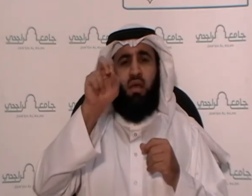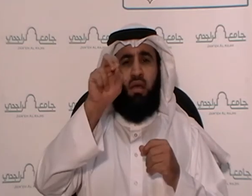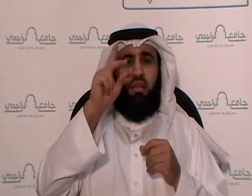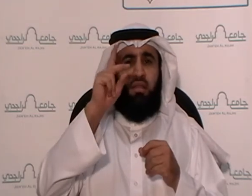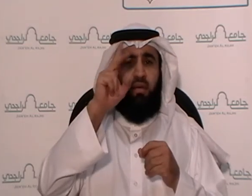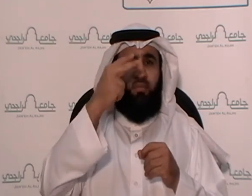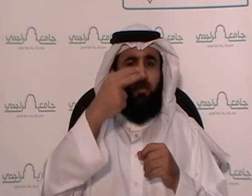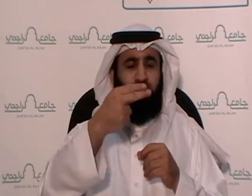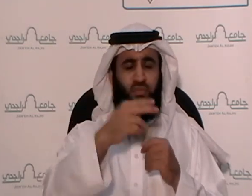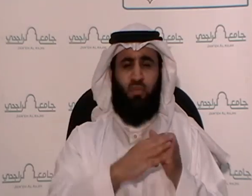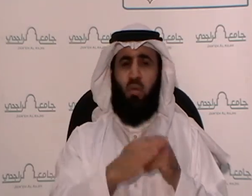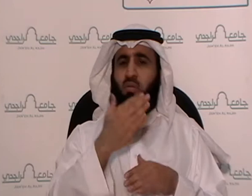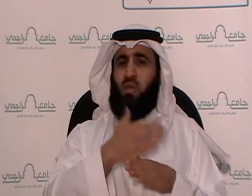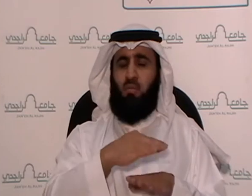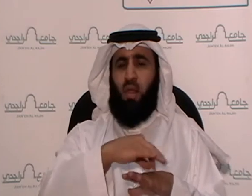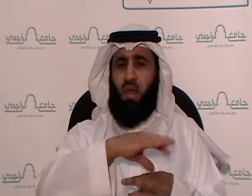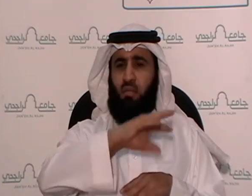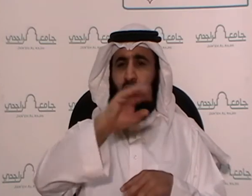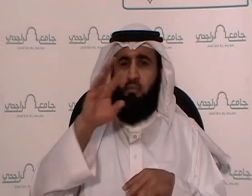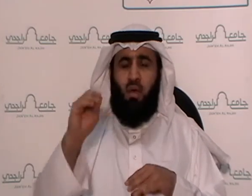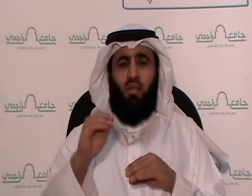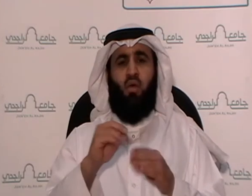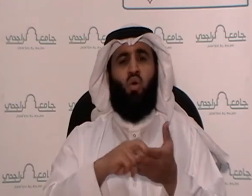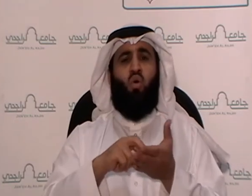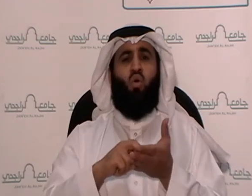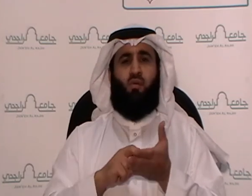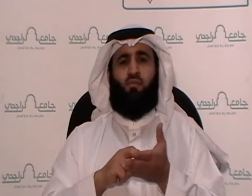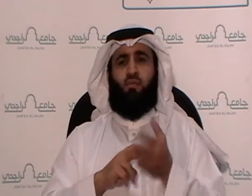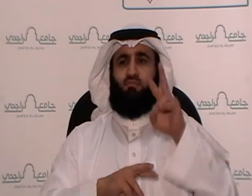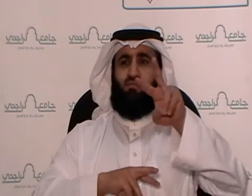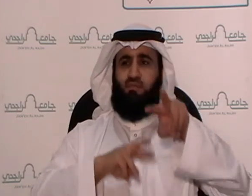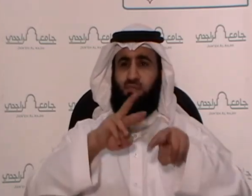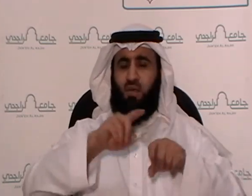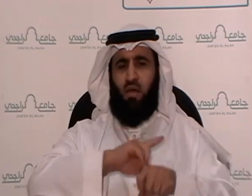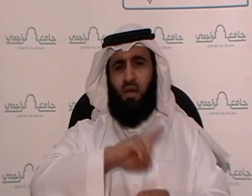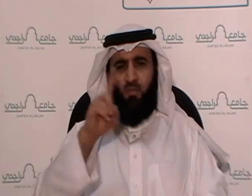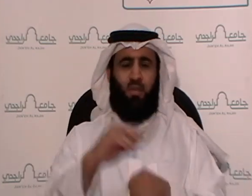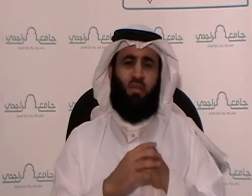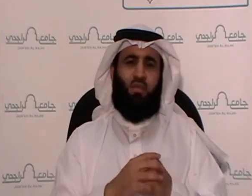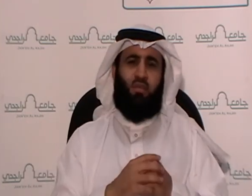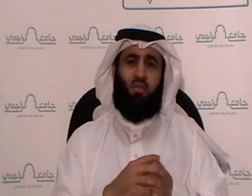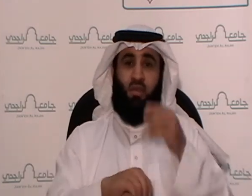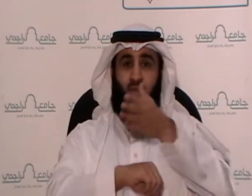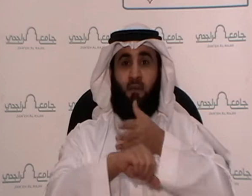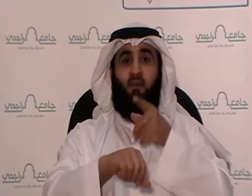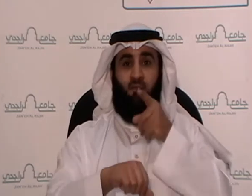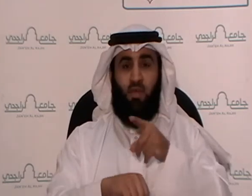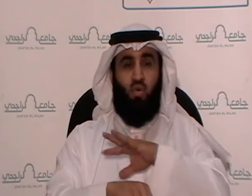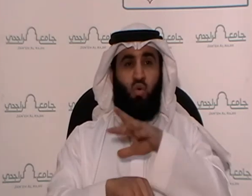الله به الناس بعضهم ببعض، وهو بعض فضله على عباده. أيها